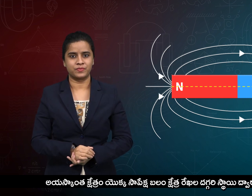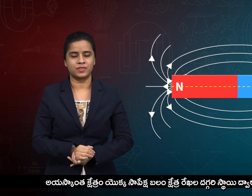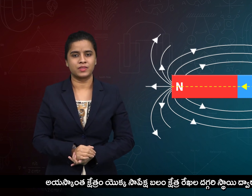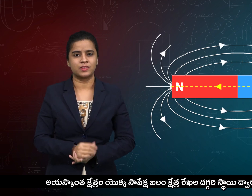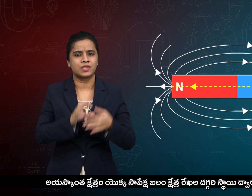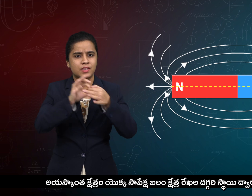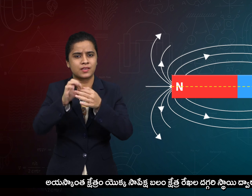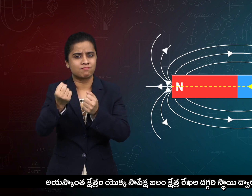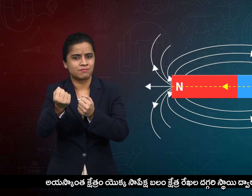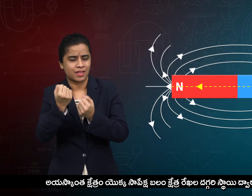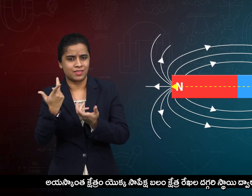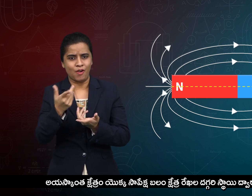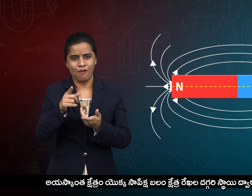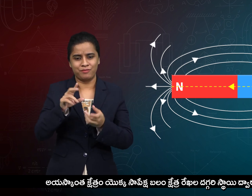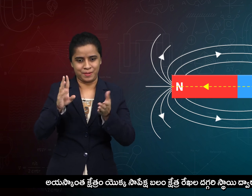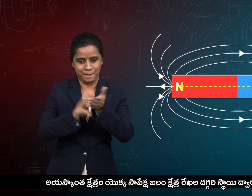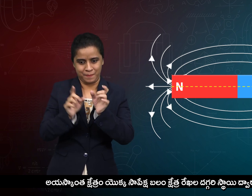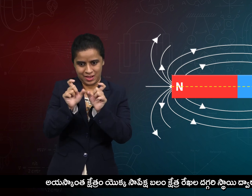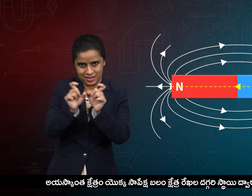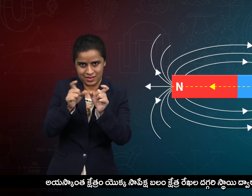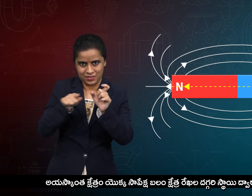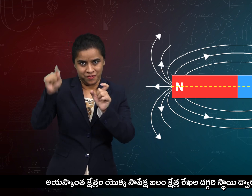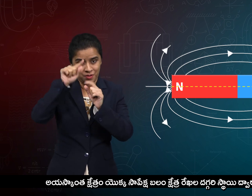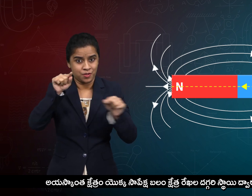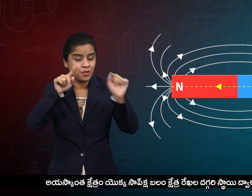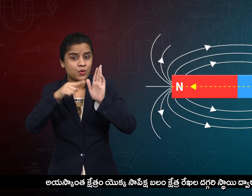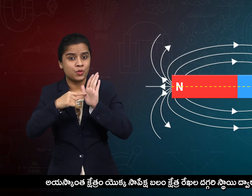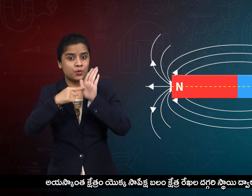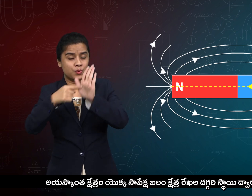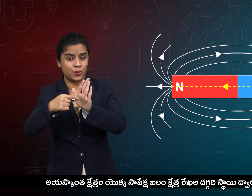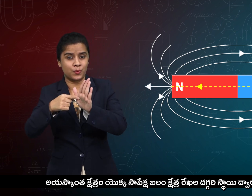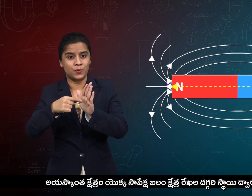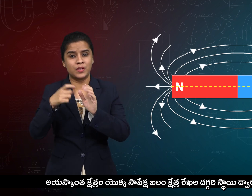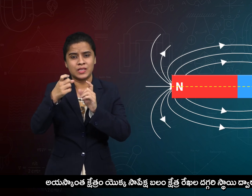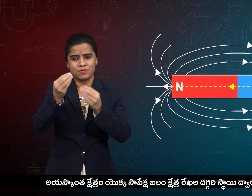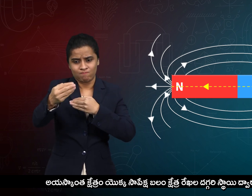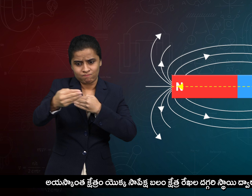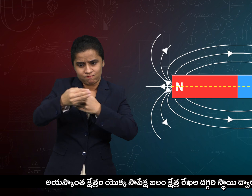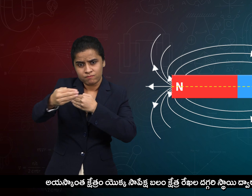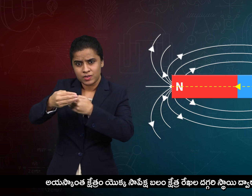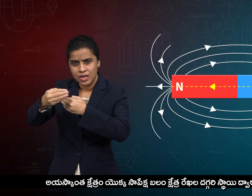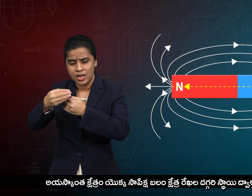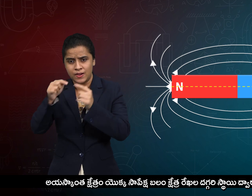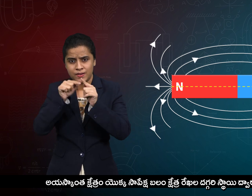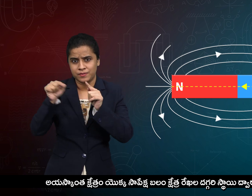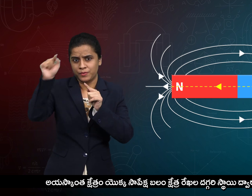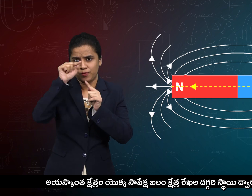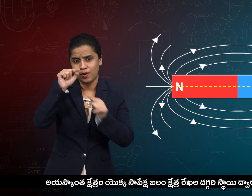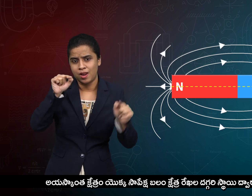అయస్కాంత క్షేత్రం యొక్క సాపేక్ష బలం క్షేత్ర రేఖల దగ్గర స్థాయి ద్వారా చూపబడుతుంది.